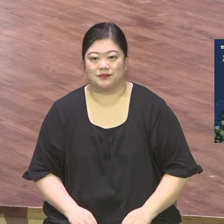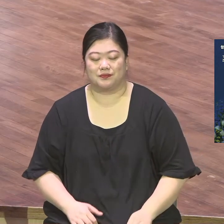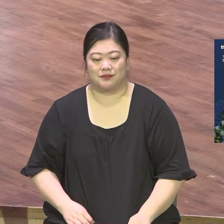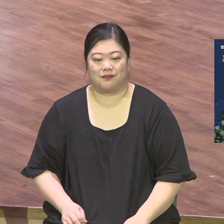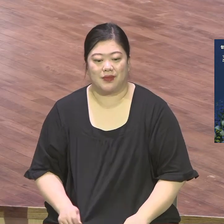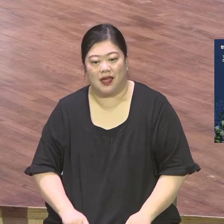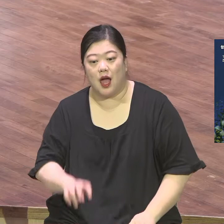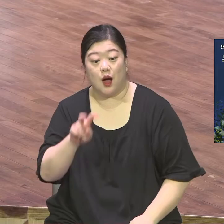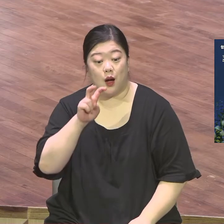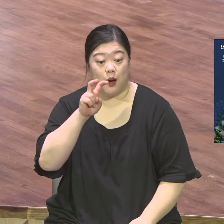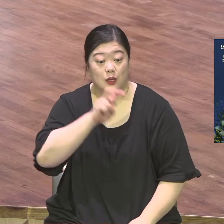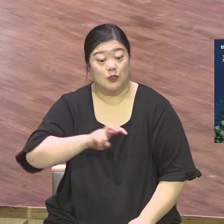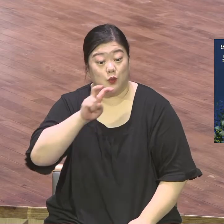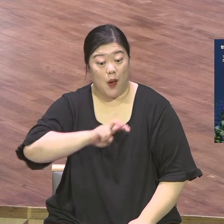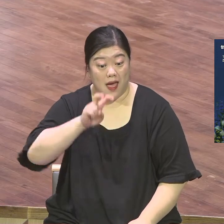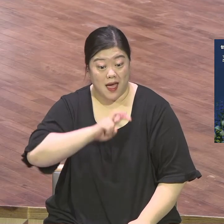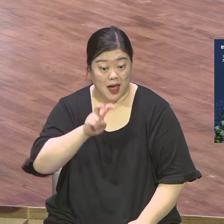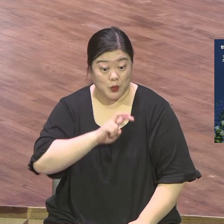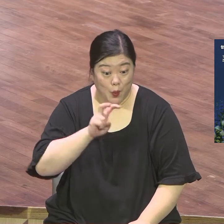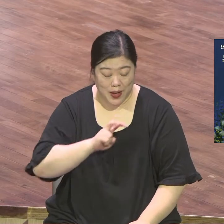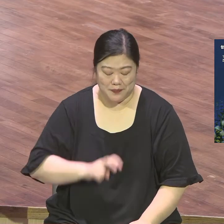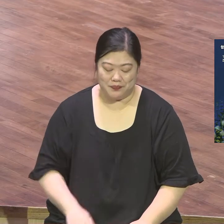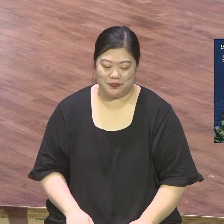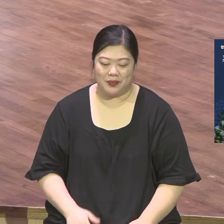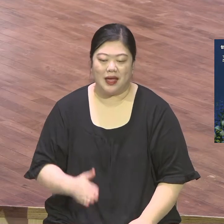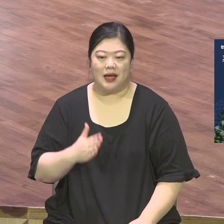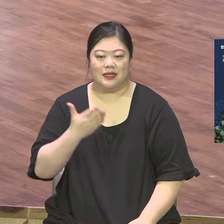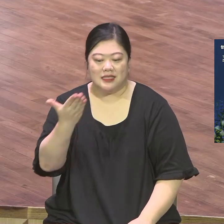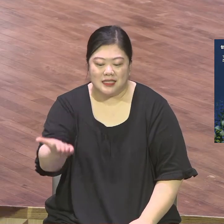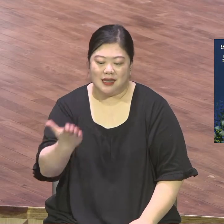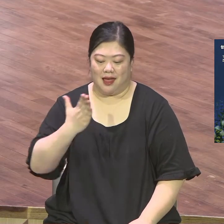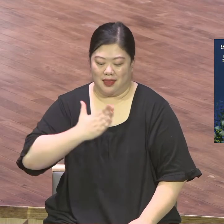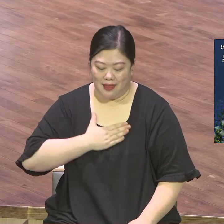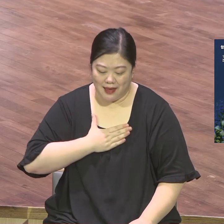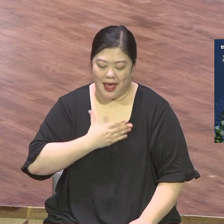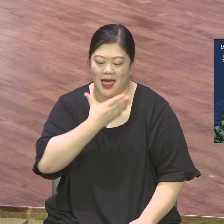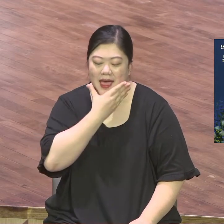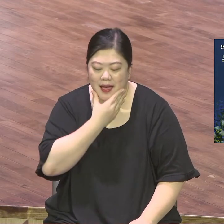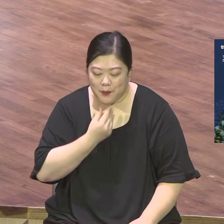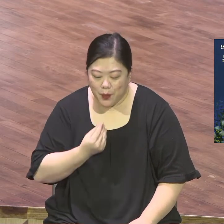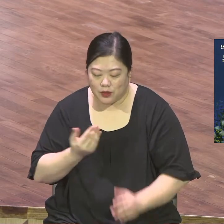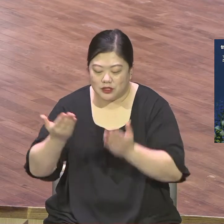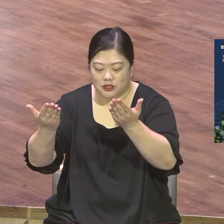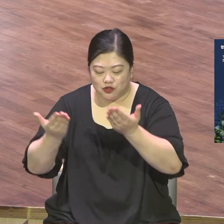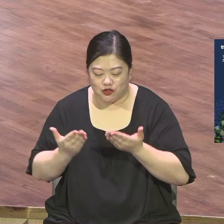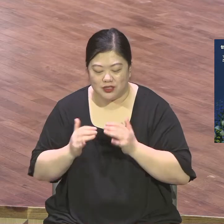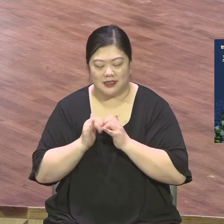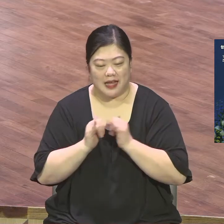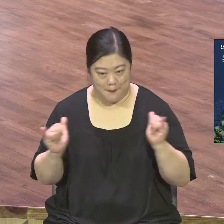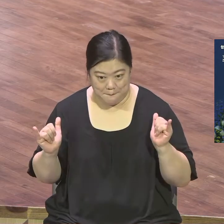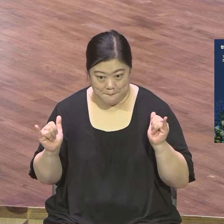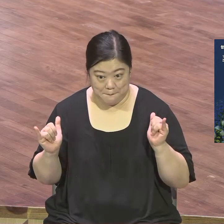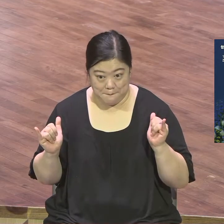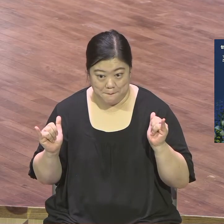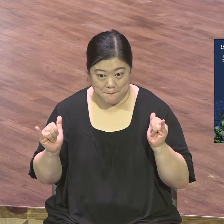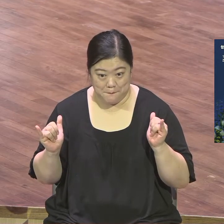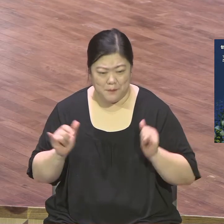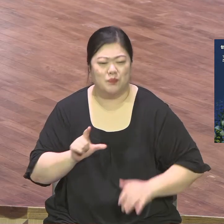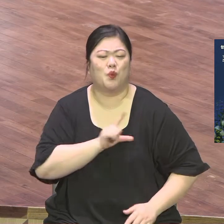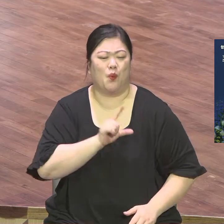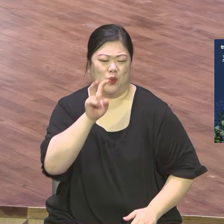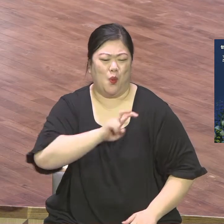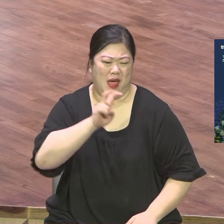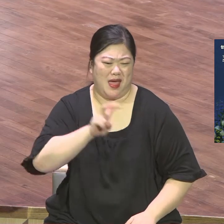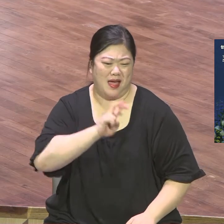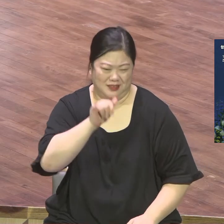그대 내게 행복을 주는 사람이라는 노래가 있습니다. 여러분 아시지요? 이 결혼식 축가